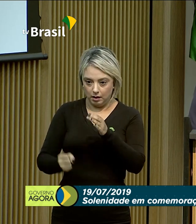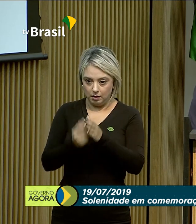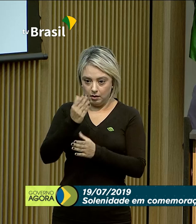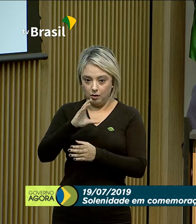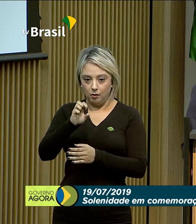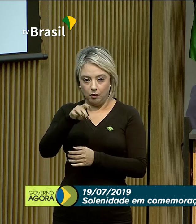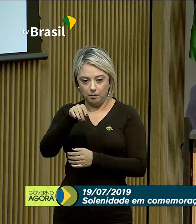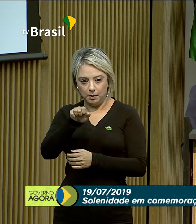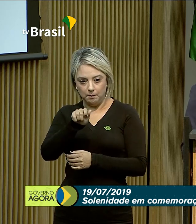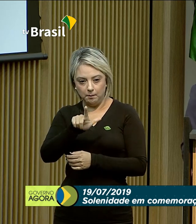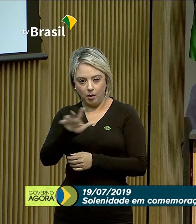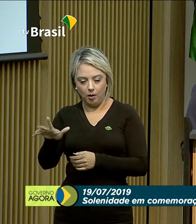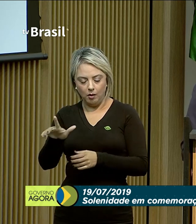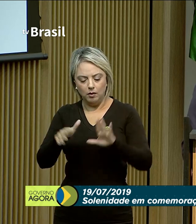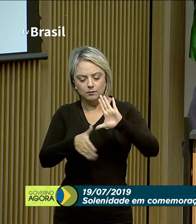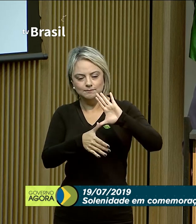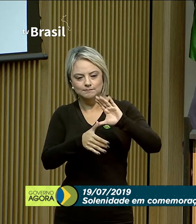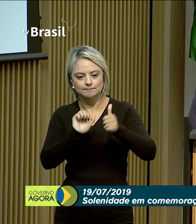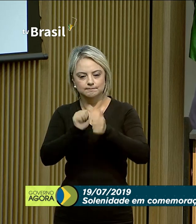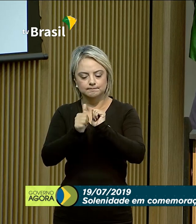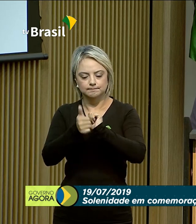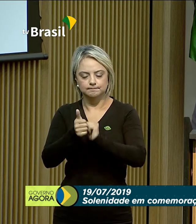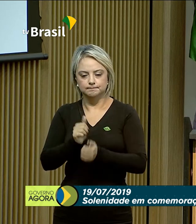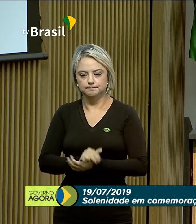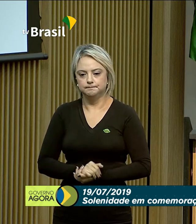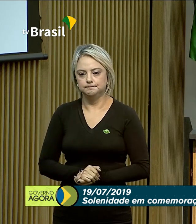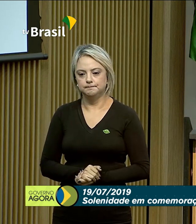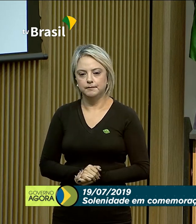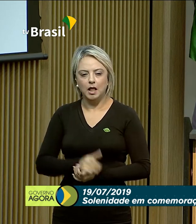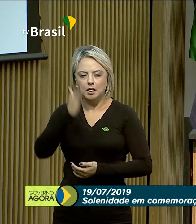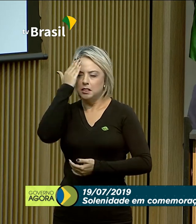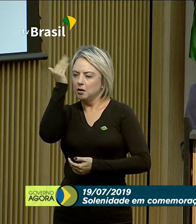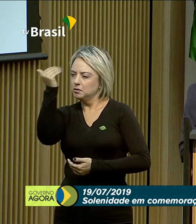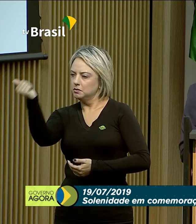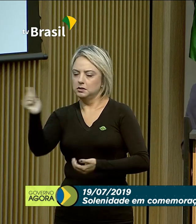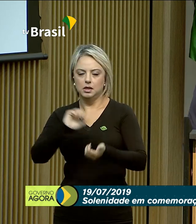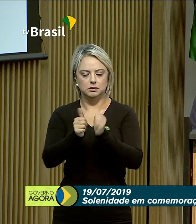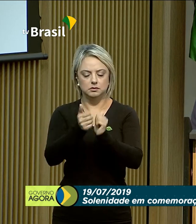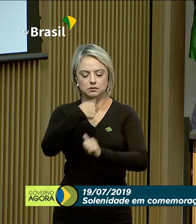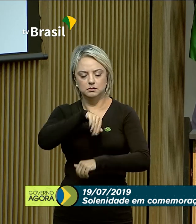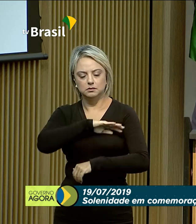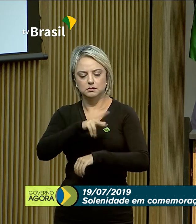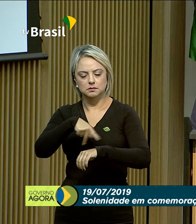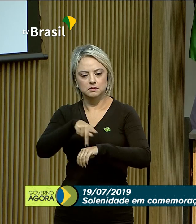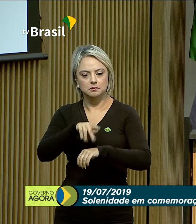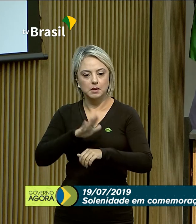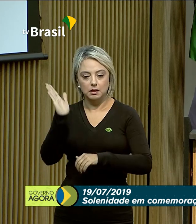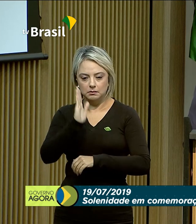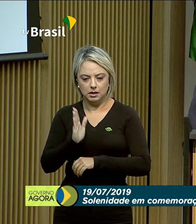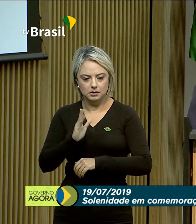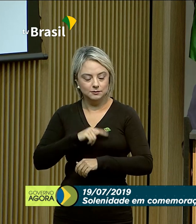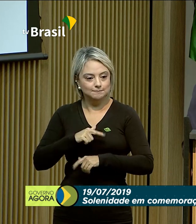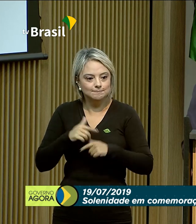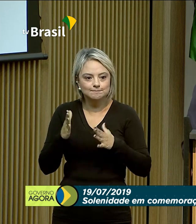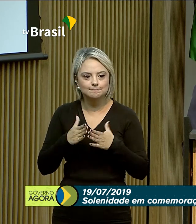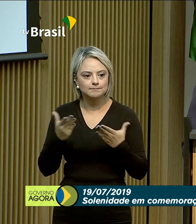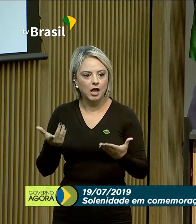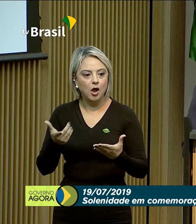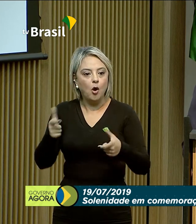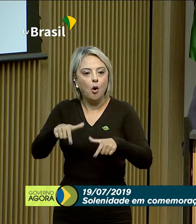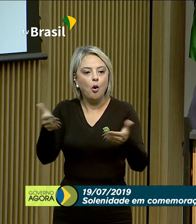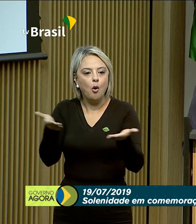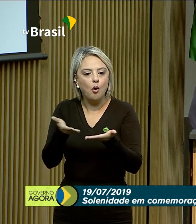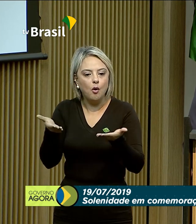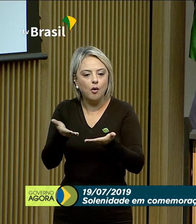CONMEBOL, Confederação Sul-Americana de Futebol. O sucesso do futebol no nosso país foi tanto que se tornou, como é